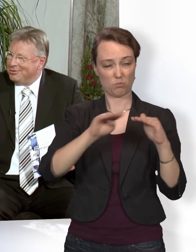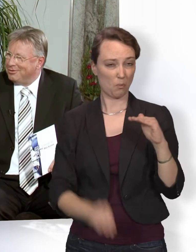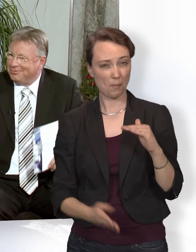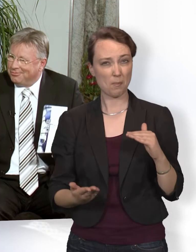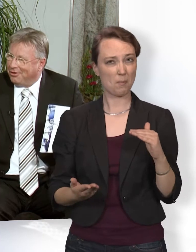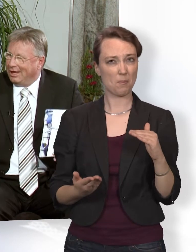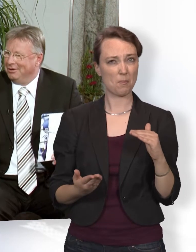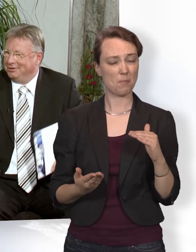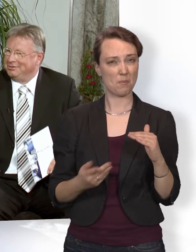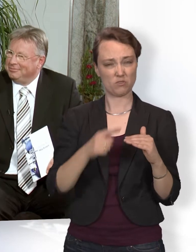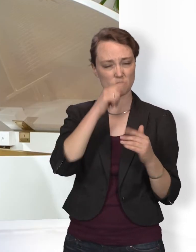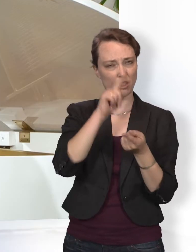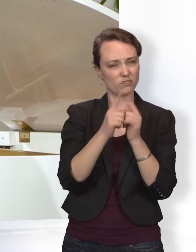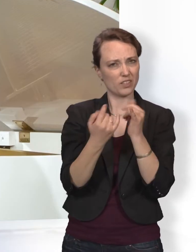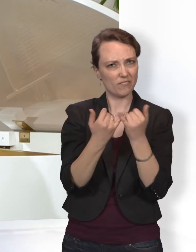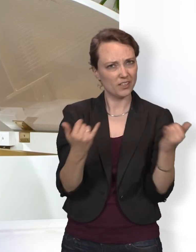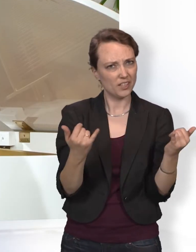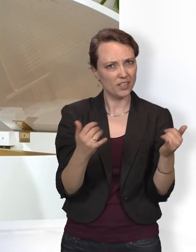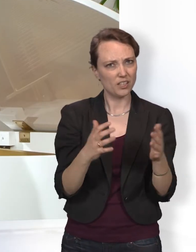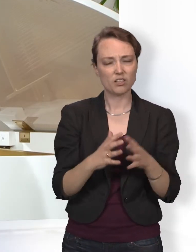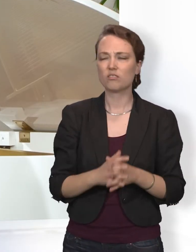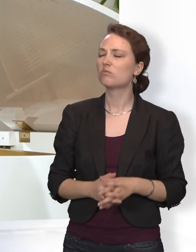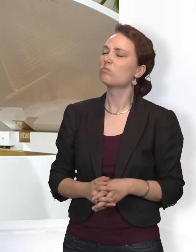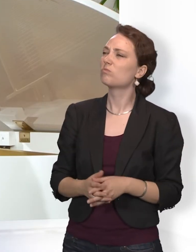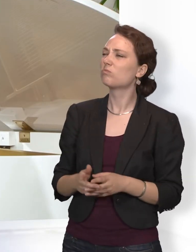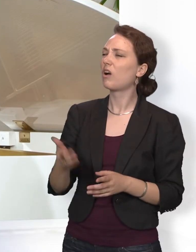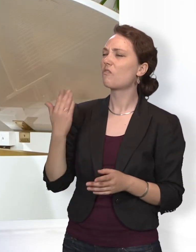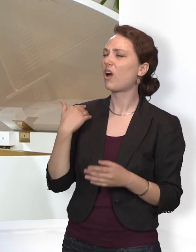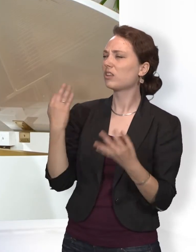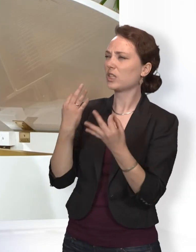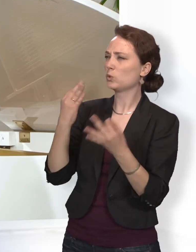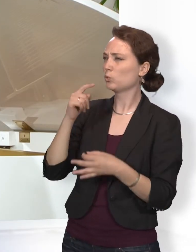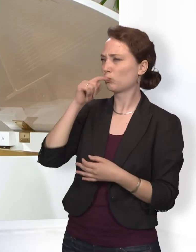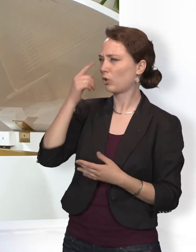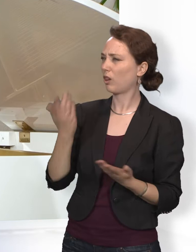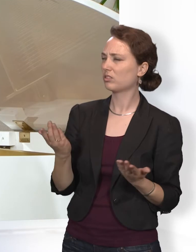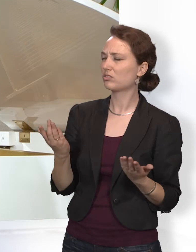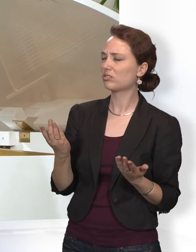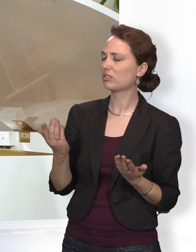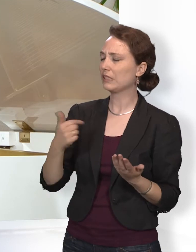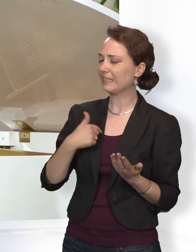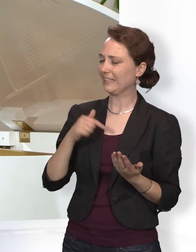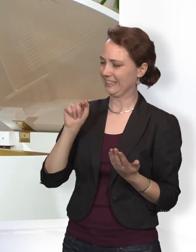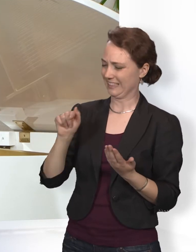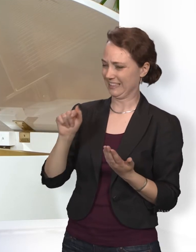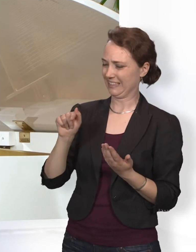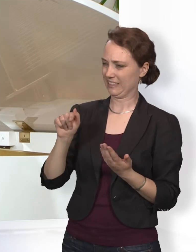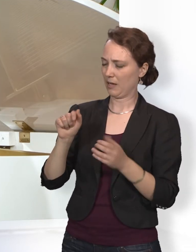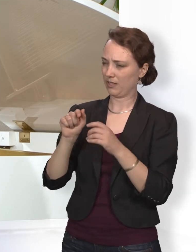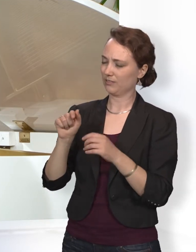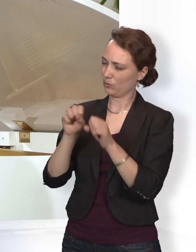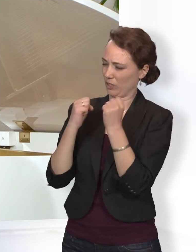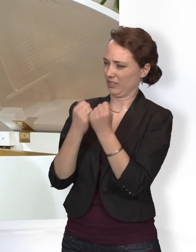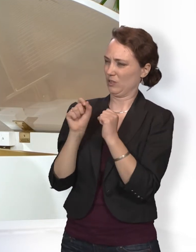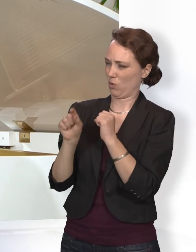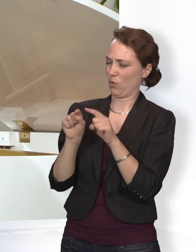so verändert? Ja, mit Stolz hatte das für mich nicht viel zu tun, sondern ich war in dem Moment wirklich